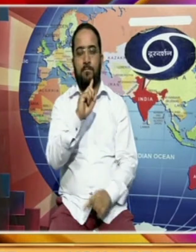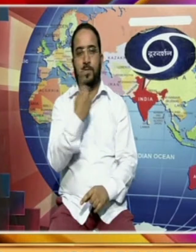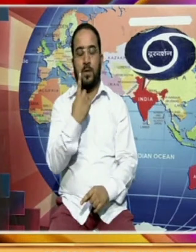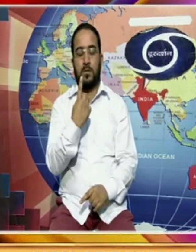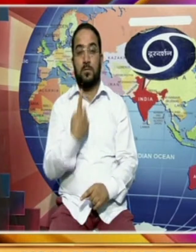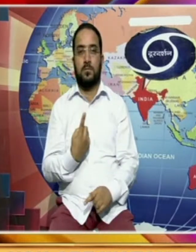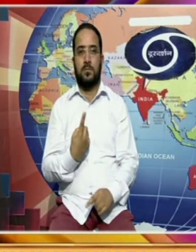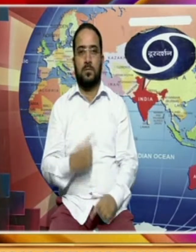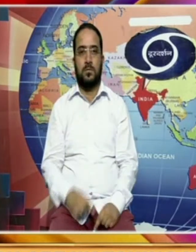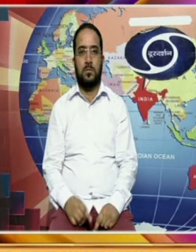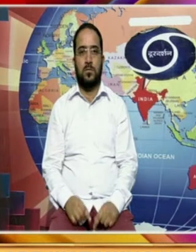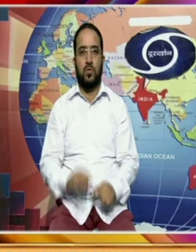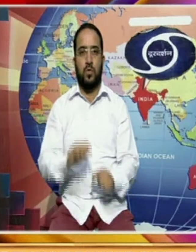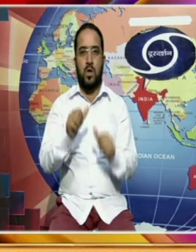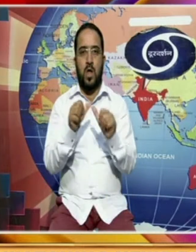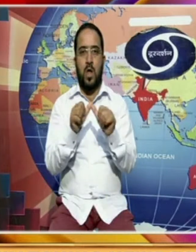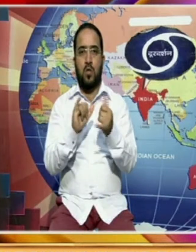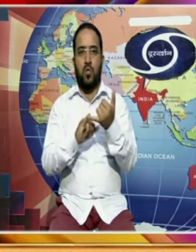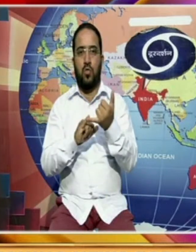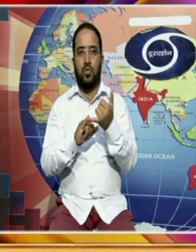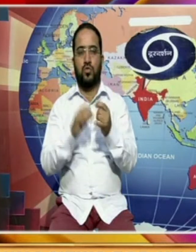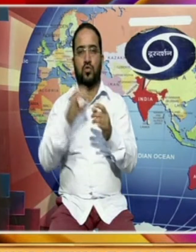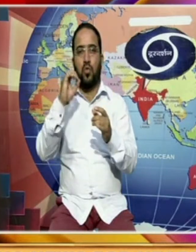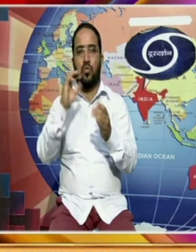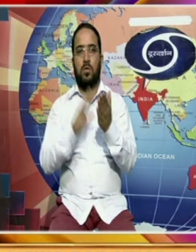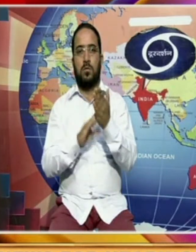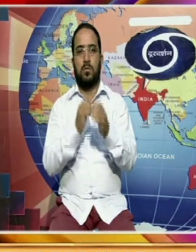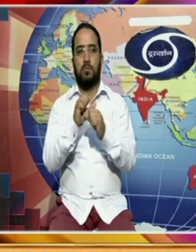वज़ीर आज़म जनूबी अफ्रीका के जोहान्सबर्ग में